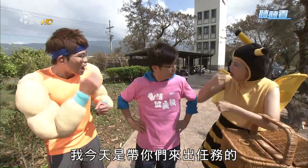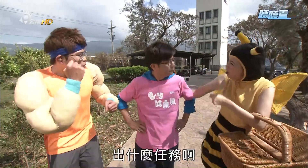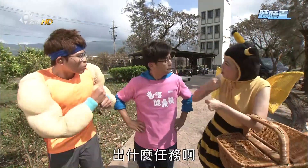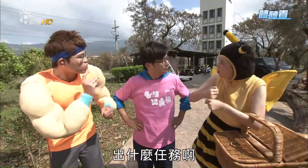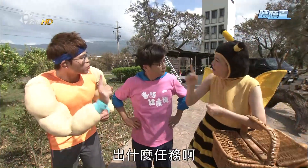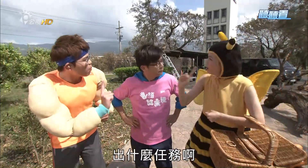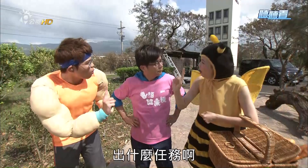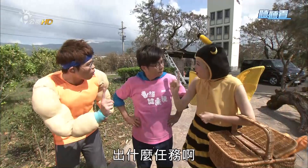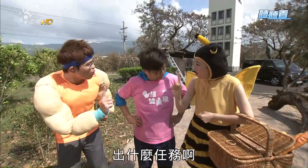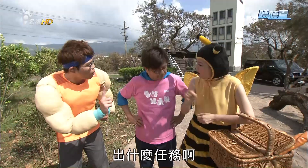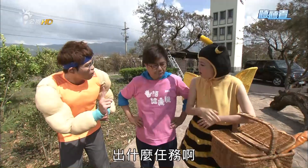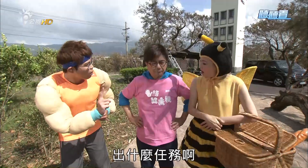出什么任务啊？